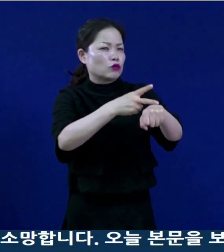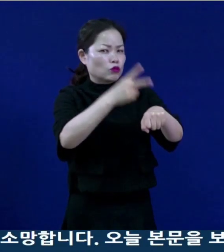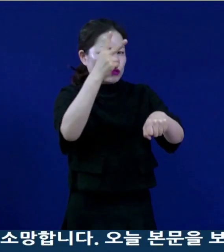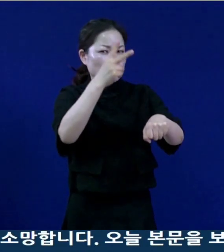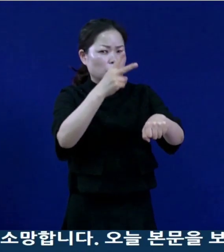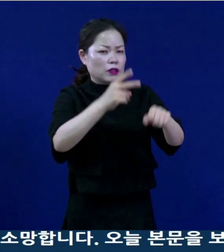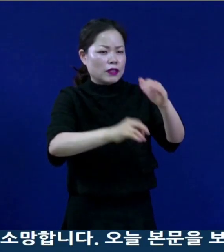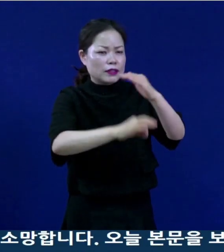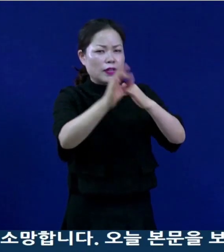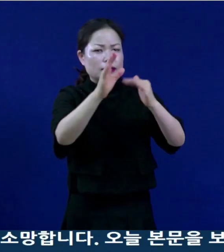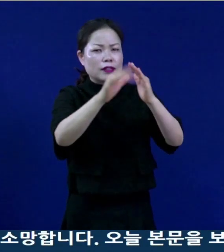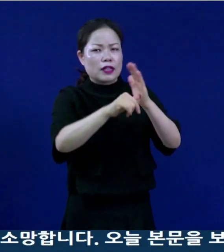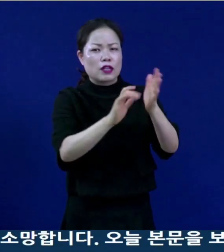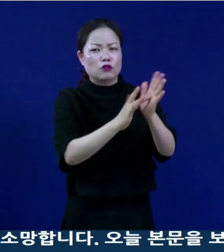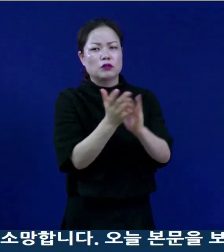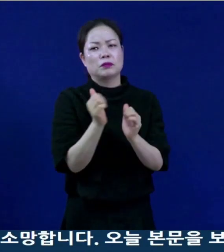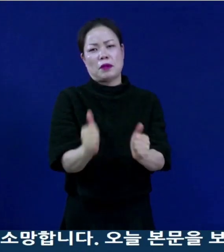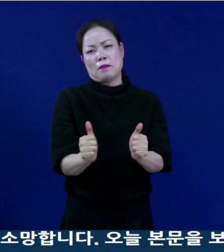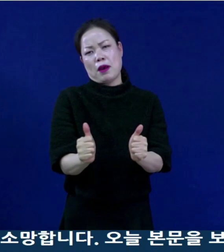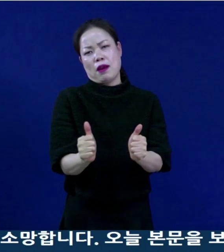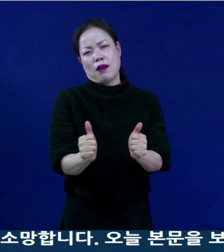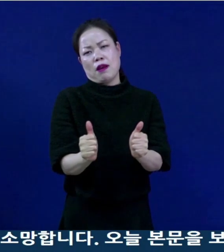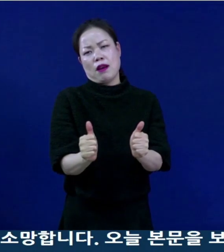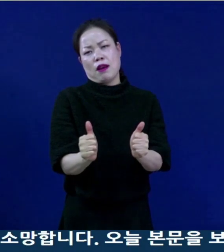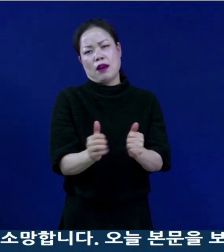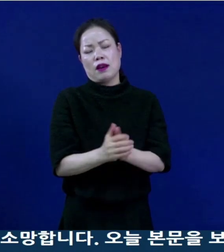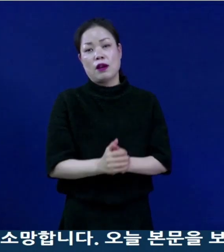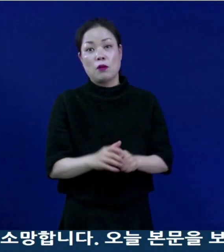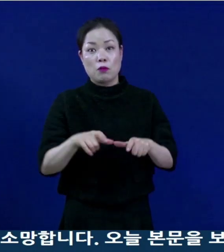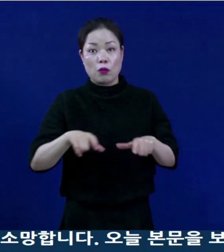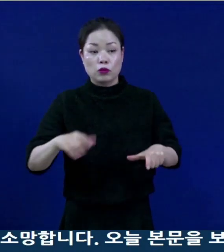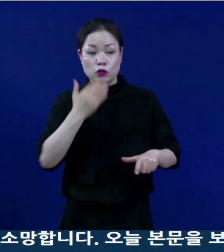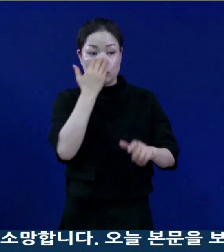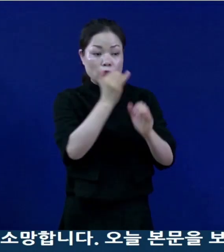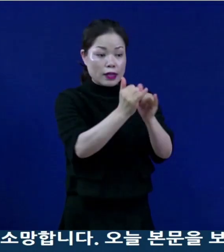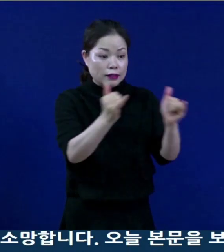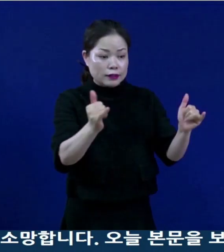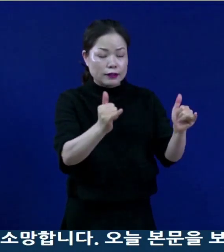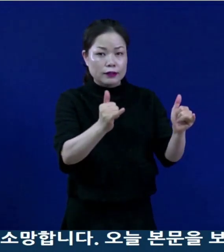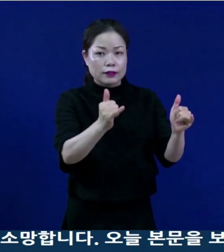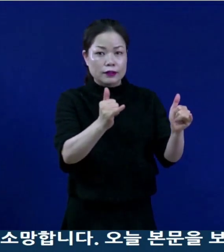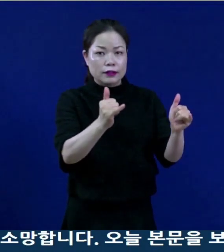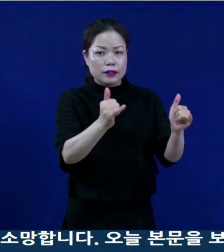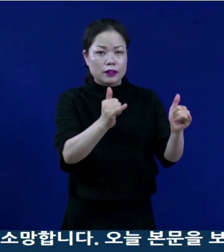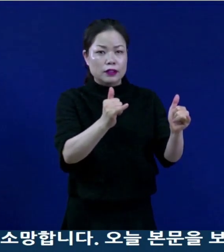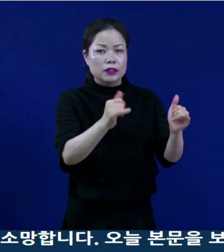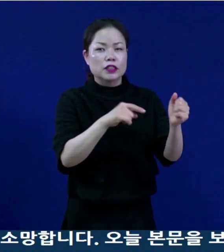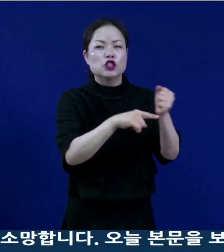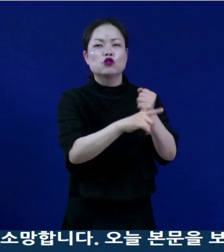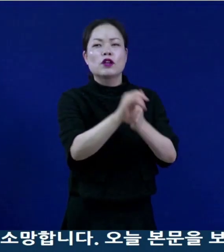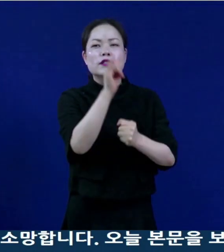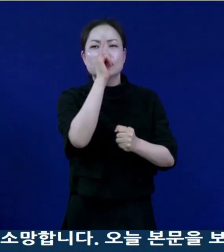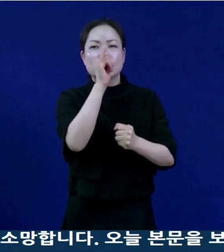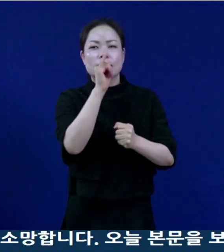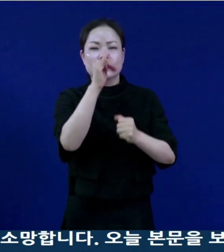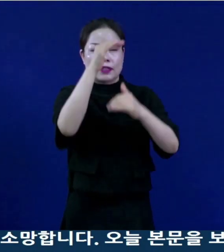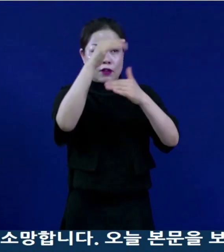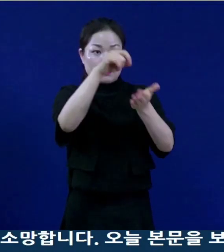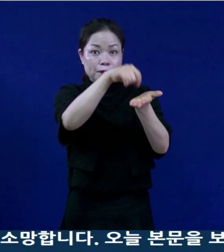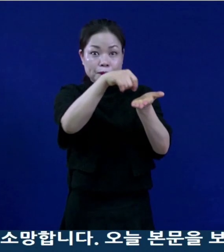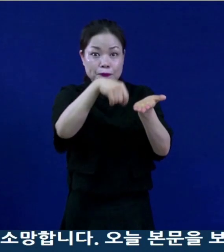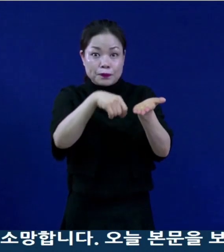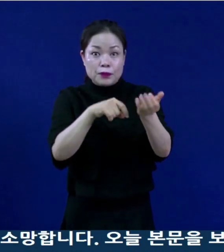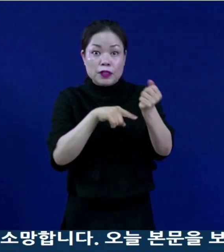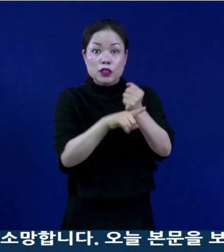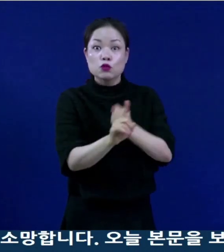뜰 때까지 예수님 재판한 것 같아요. 이 보통 유대인들이 이 결심이 아니었죠. 이유가 있다. 오늘 본문에 기록이 되어 있습니다.